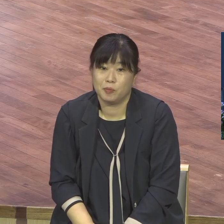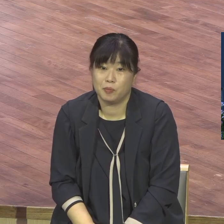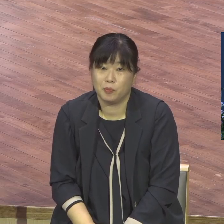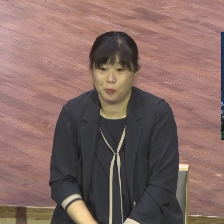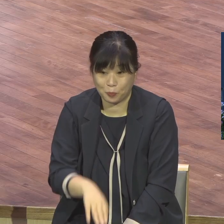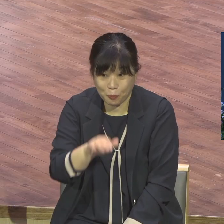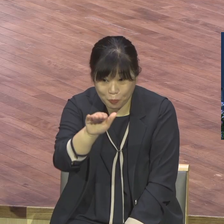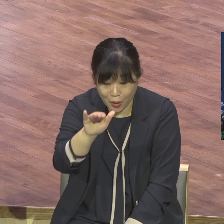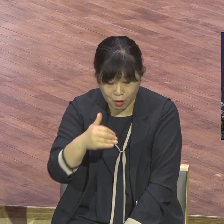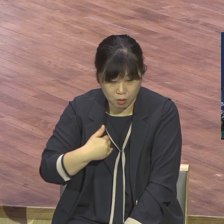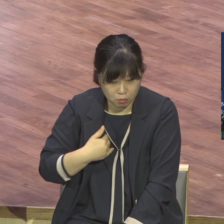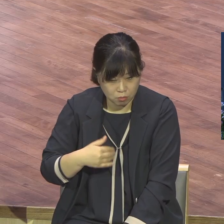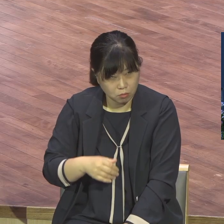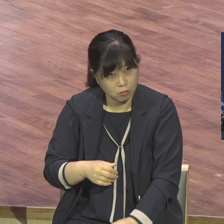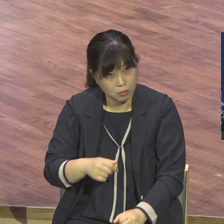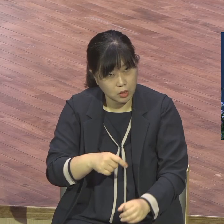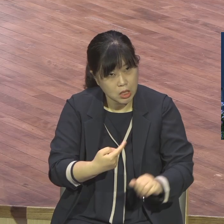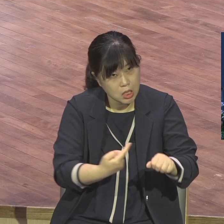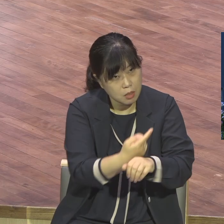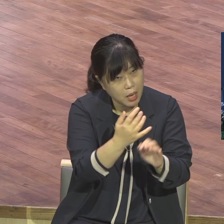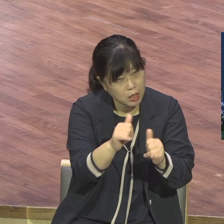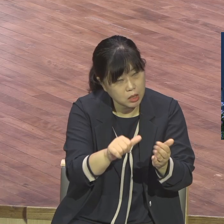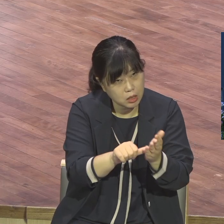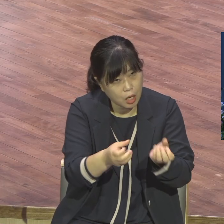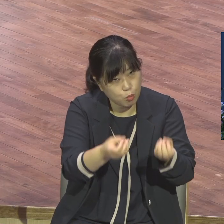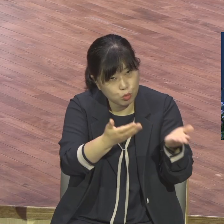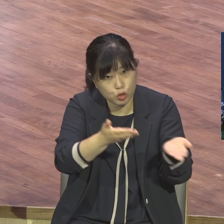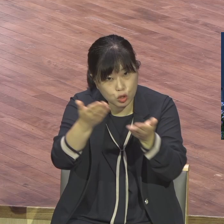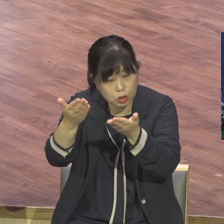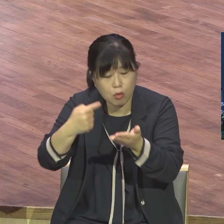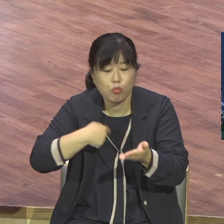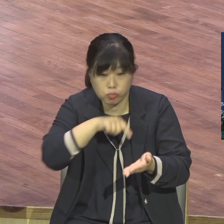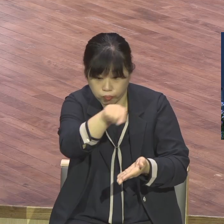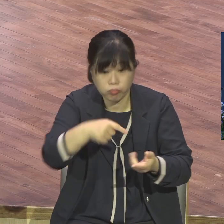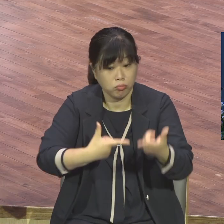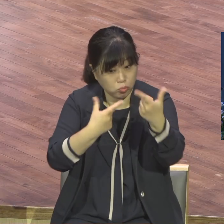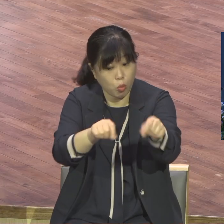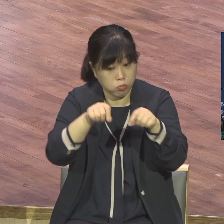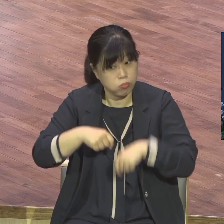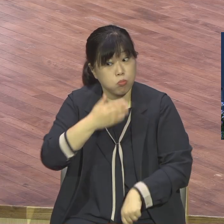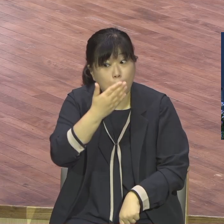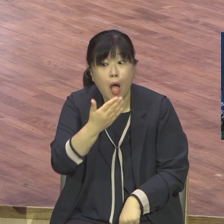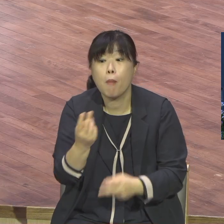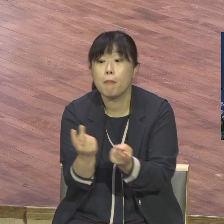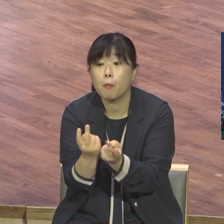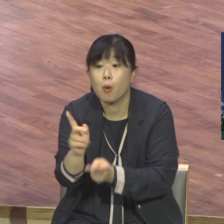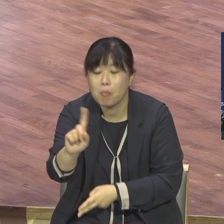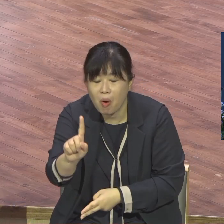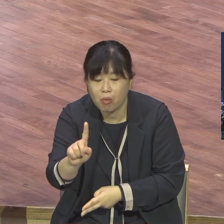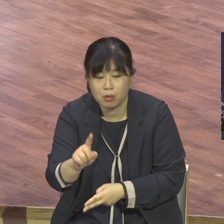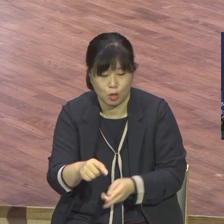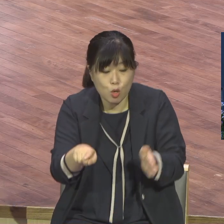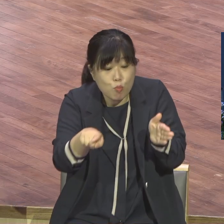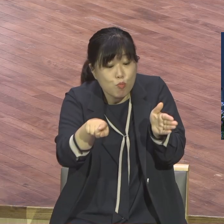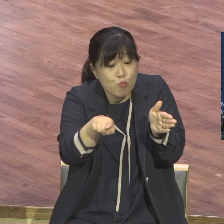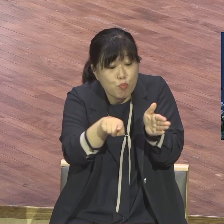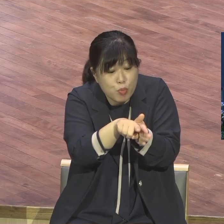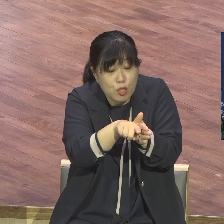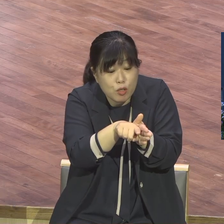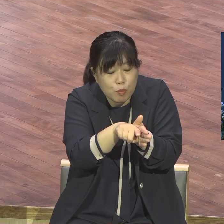그게 전도예요. 아멘. 그게 선교예요. 선교. 하나님의 백성이 되어서 하나님 영화롭게 하는 것이